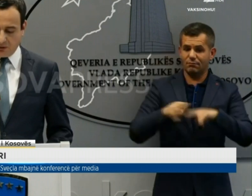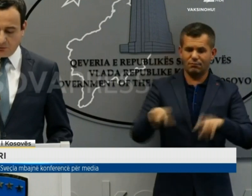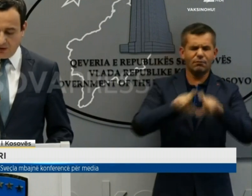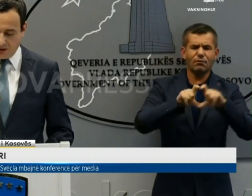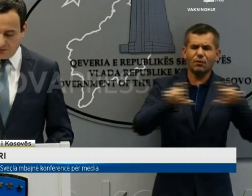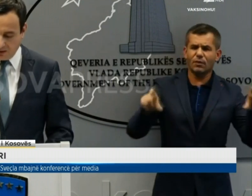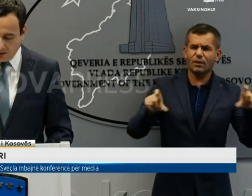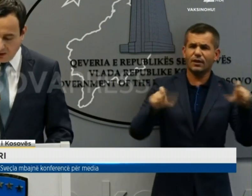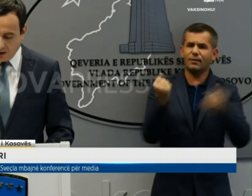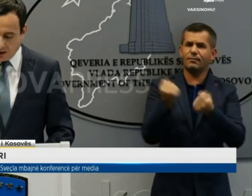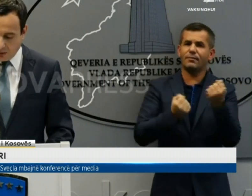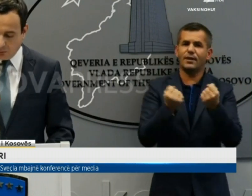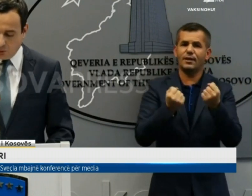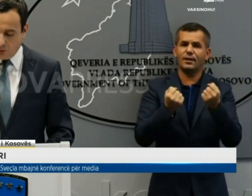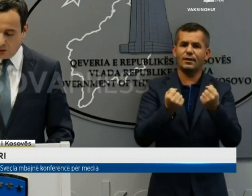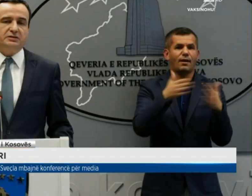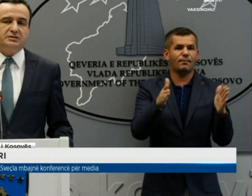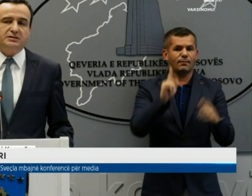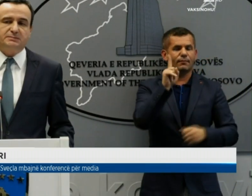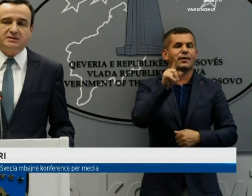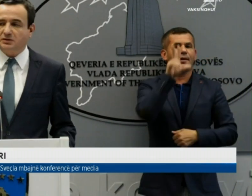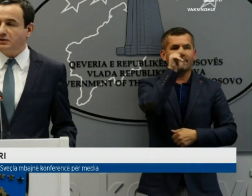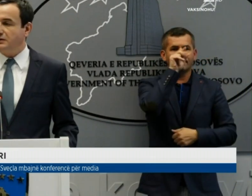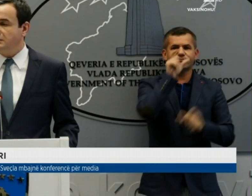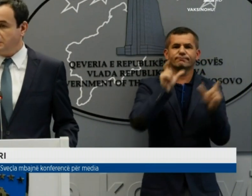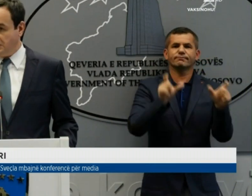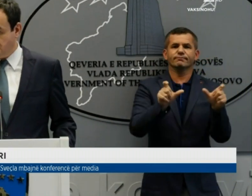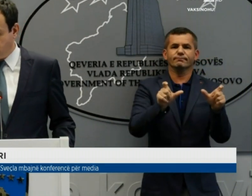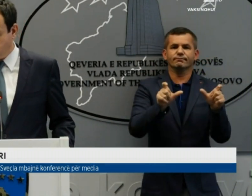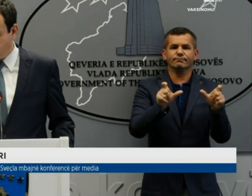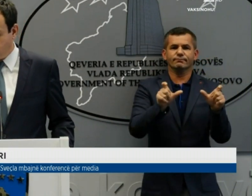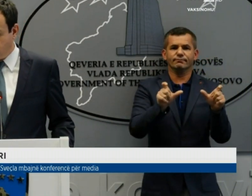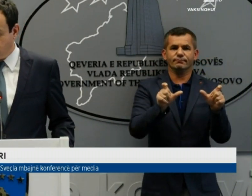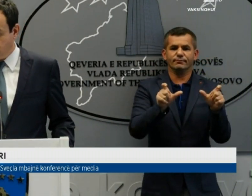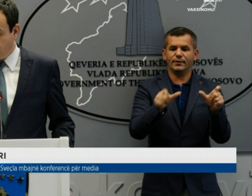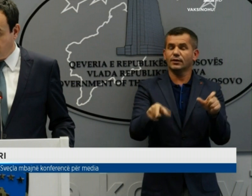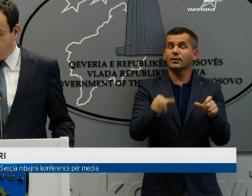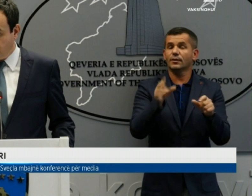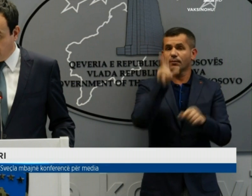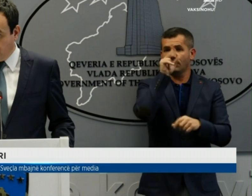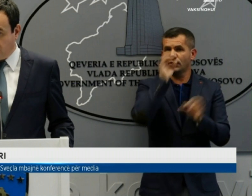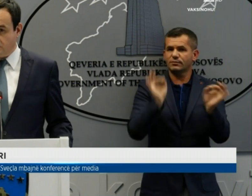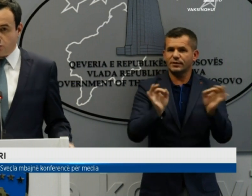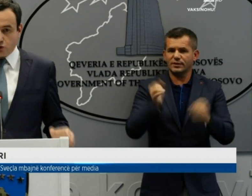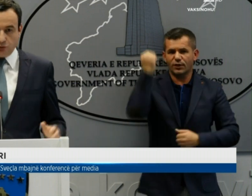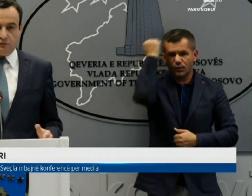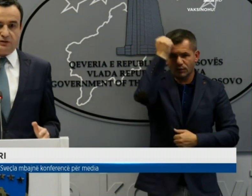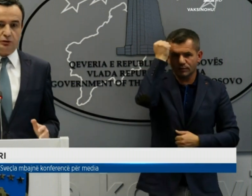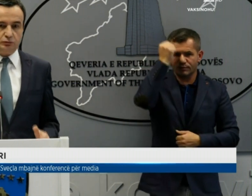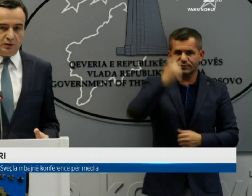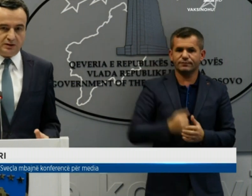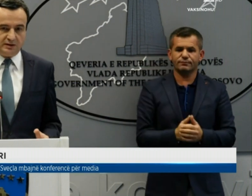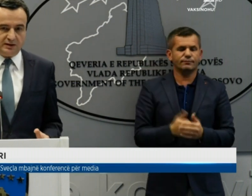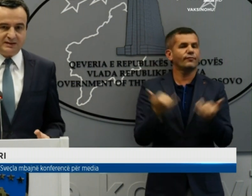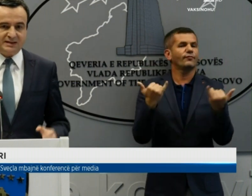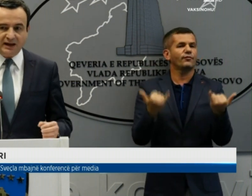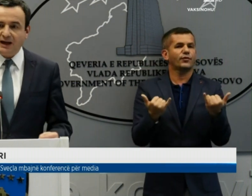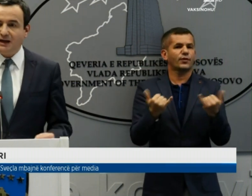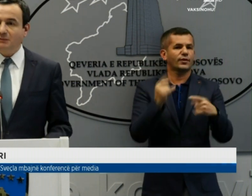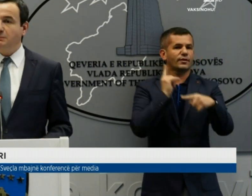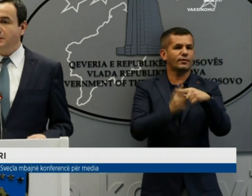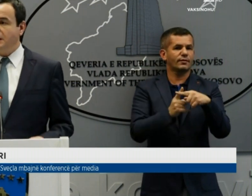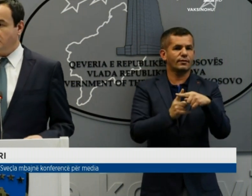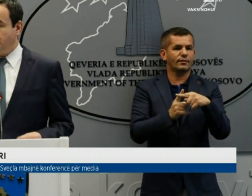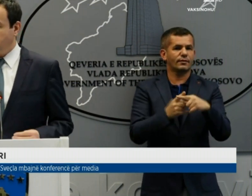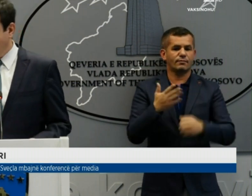me targat automjeteve, kanë bllokuar rrugën jo vetëm me kamionet. Pra, sot u vërtetua se ne kemi